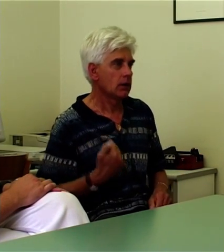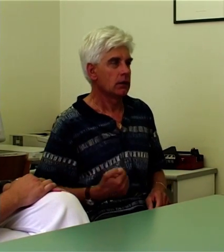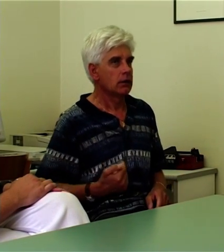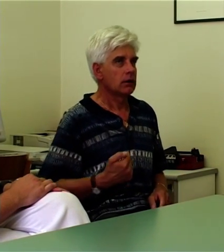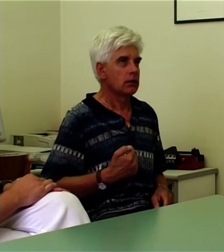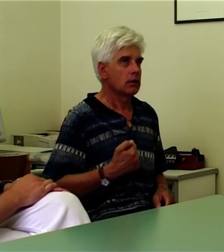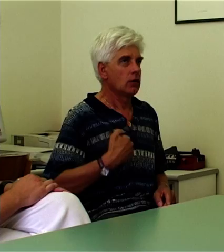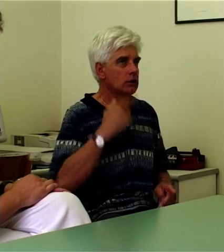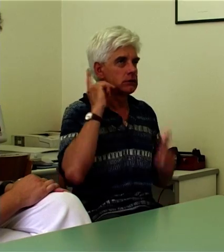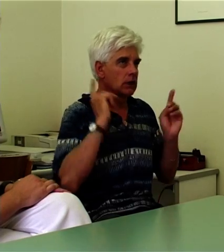Quattro anni fa,